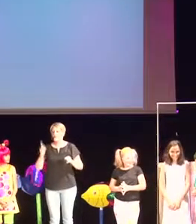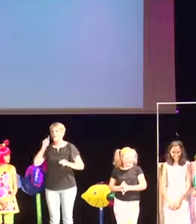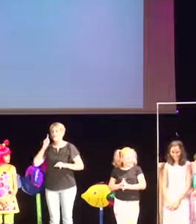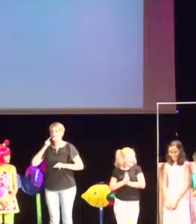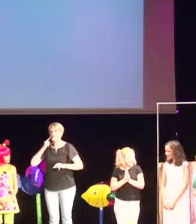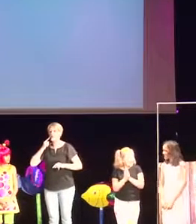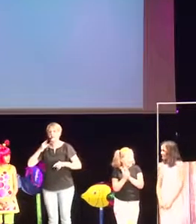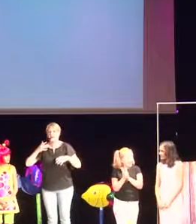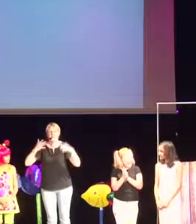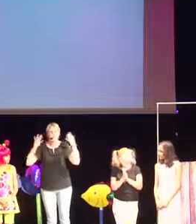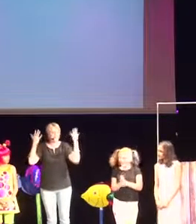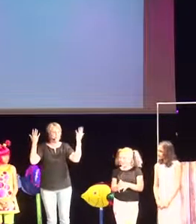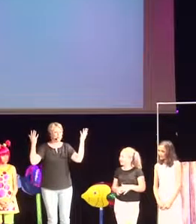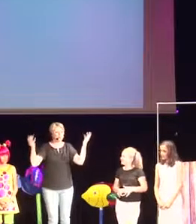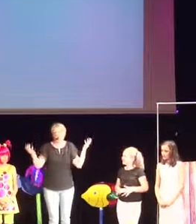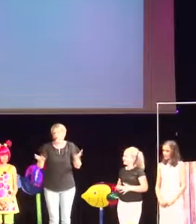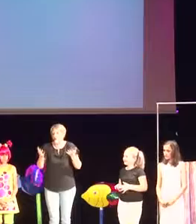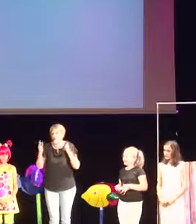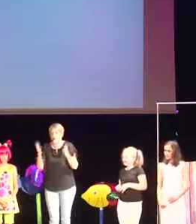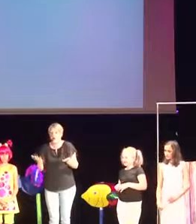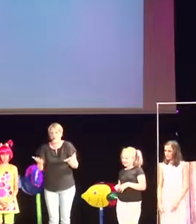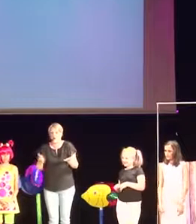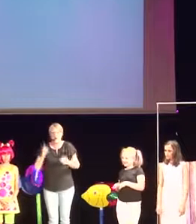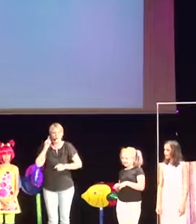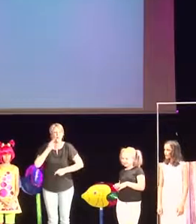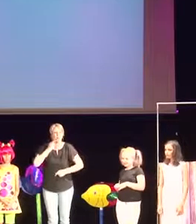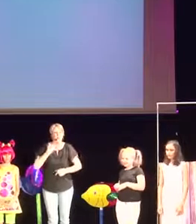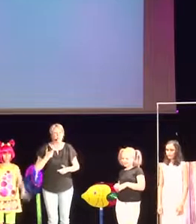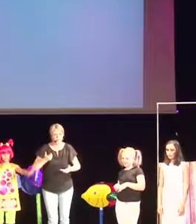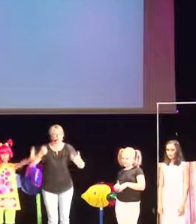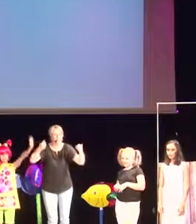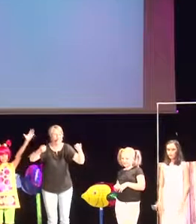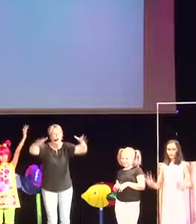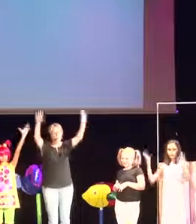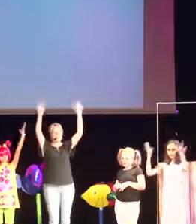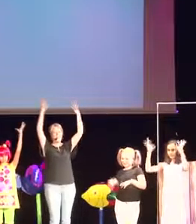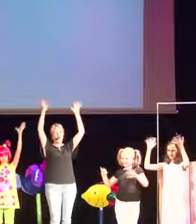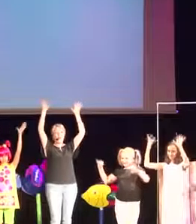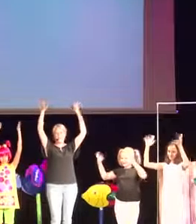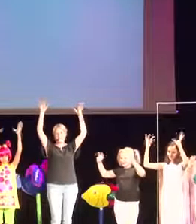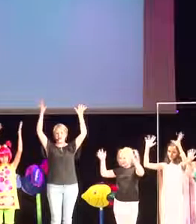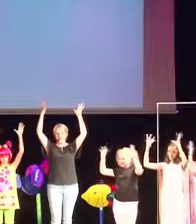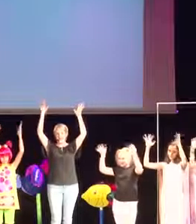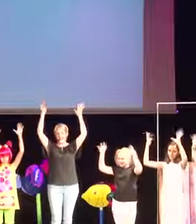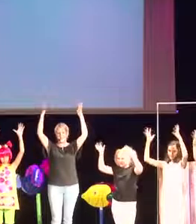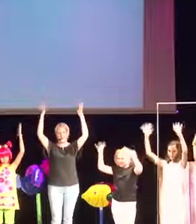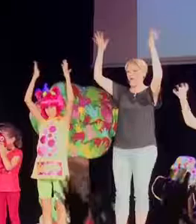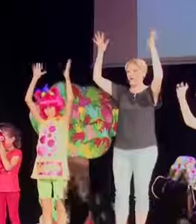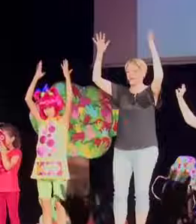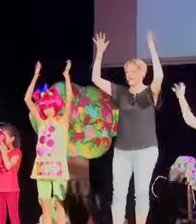pour les sourds, il faut que ça se voit. Comment on fait bravo pour les personnes sourdes? Oui, on lève bien les mains en haut, tout à